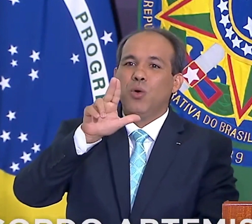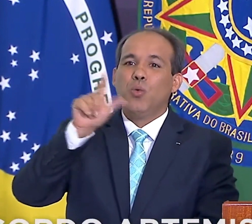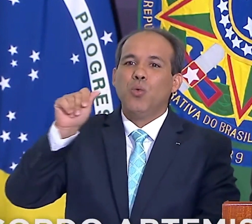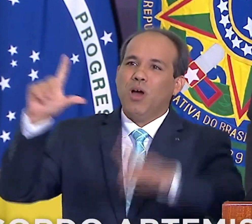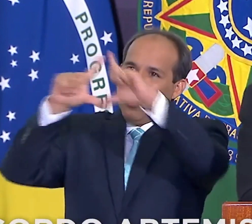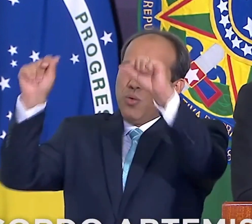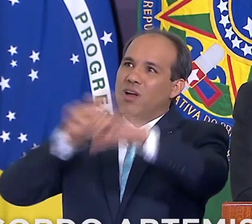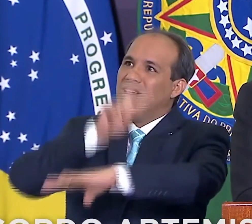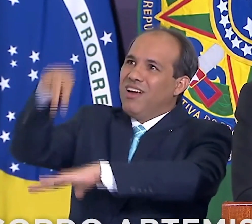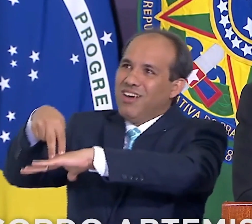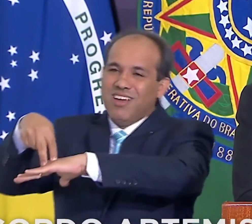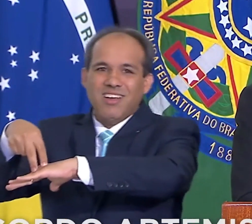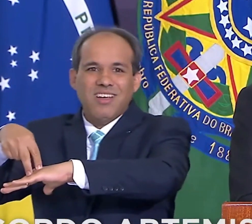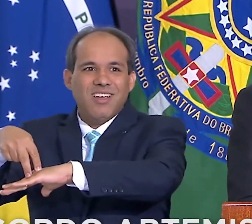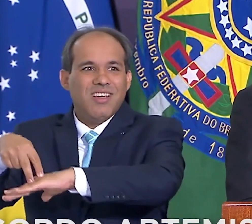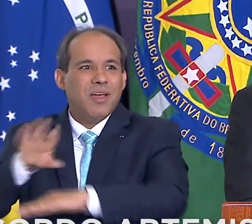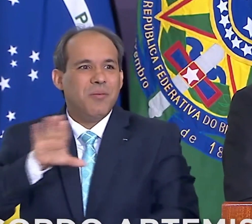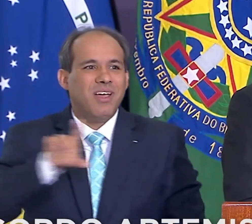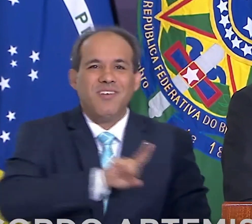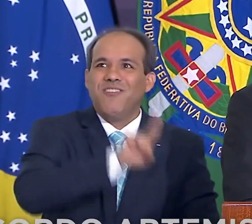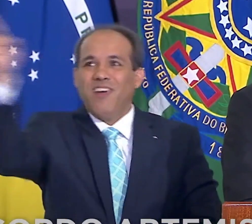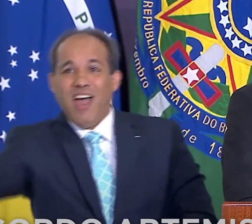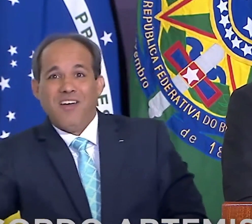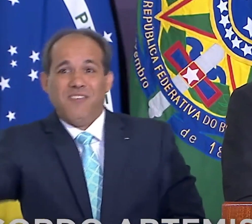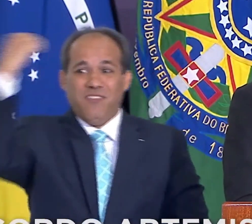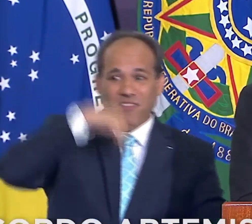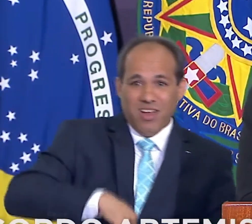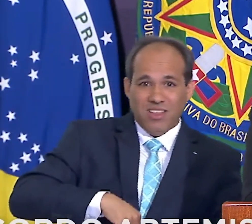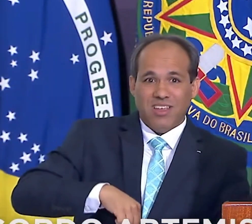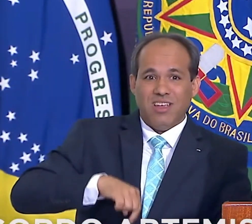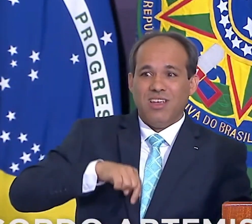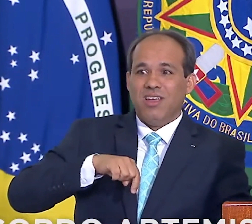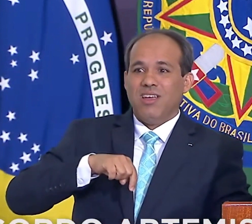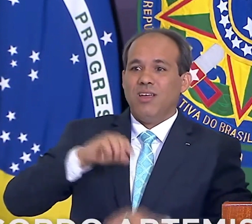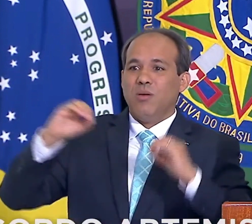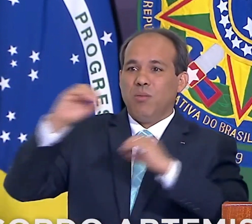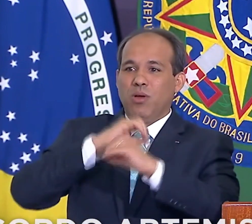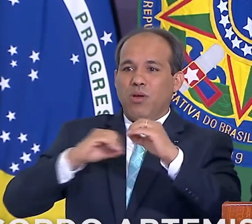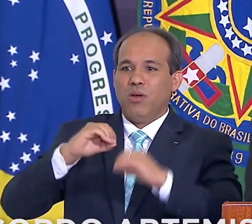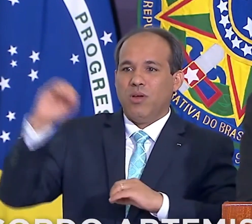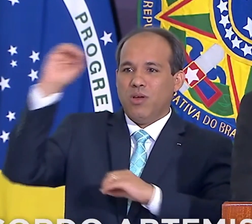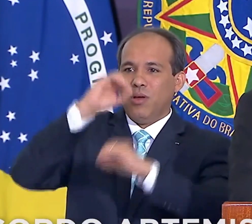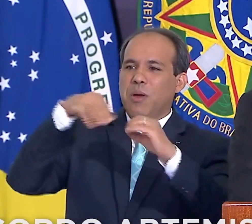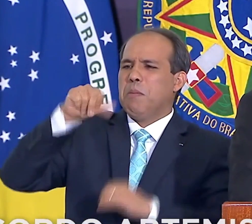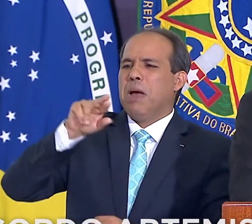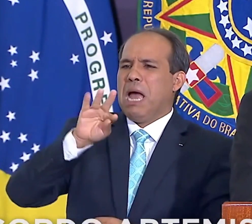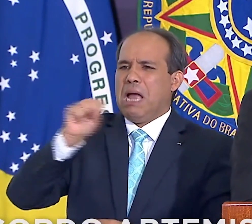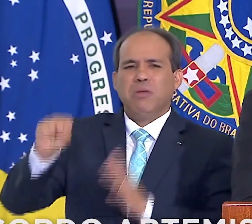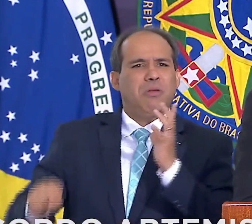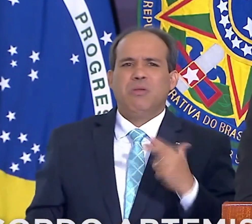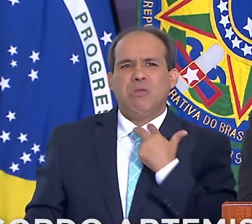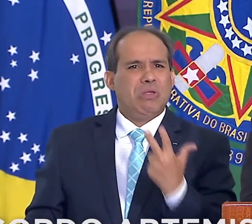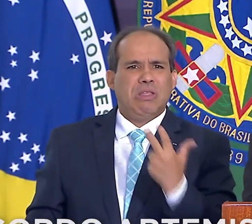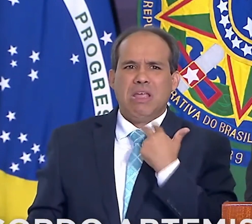A Marte não, porque ir de volta, né? O tempo de viagem de volta, mais o tempo de permanência em Marte,